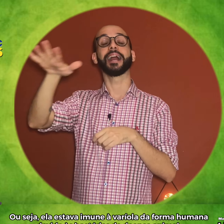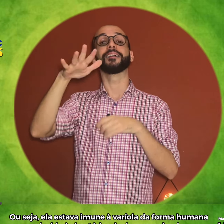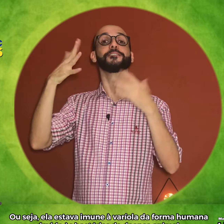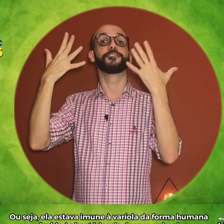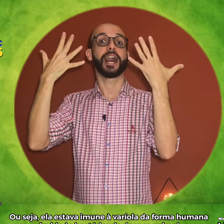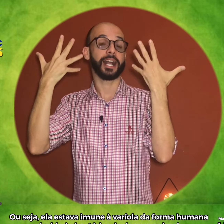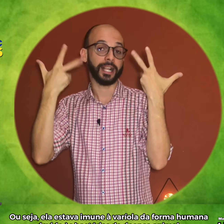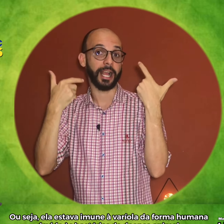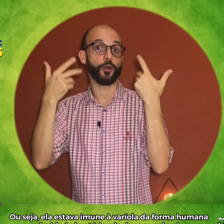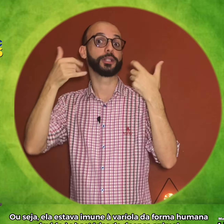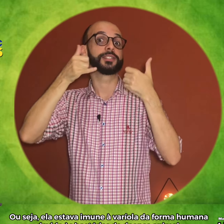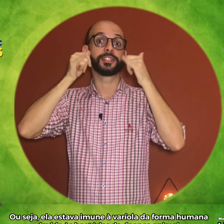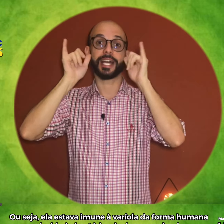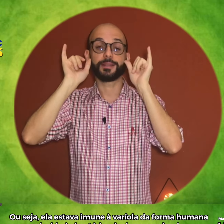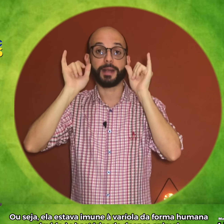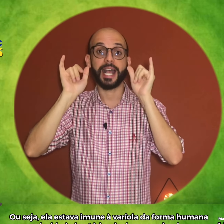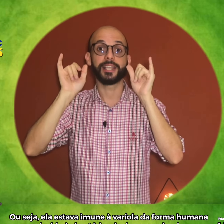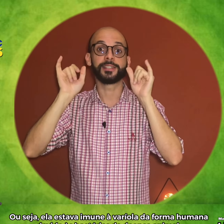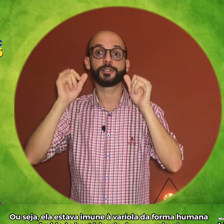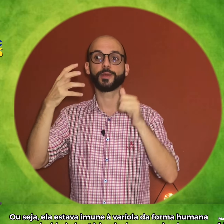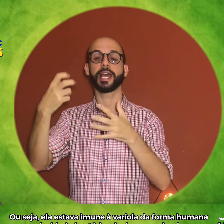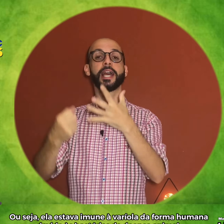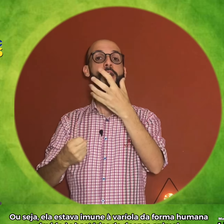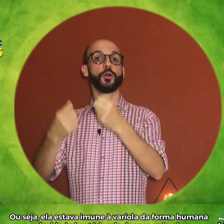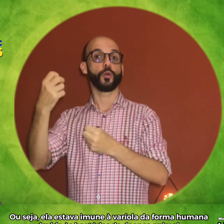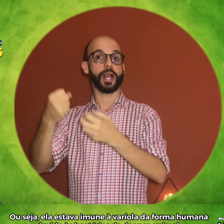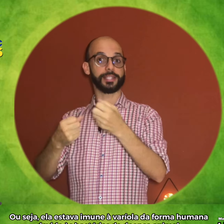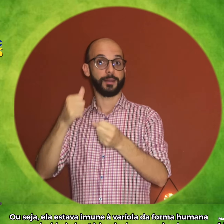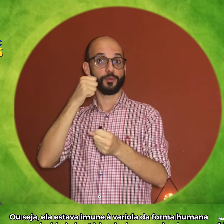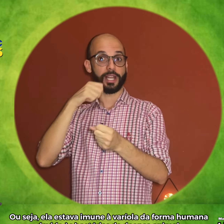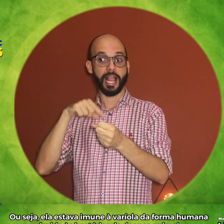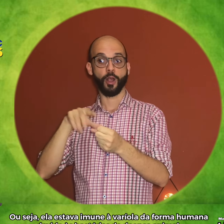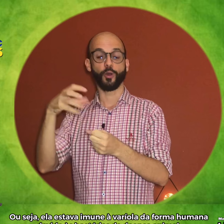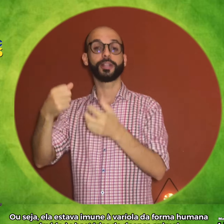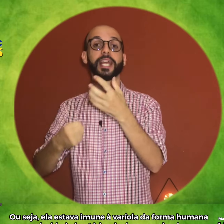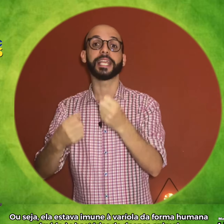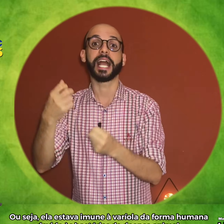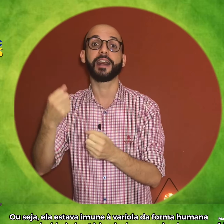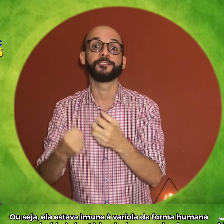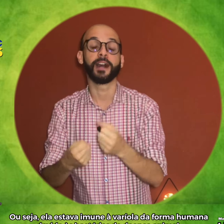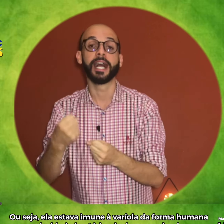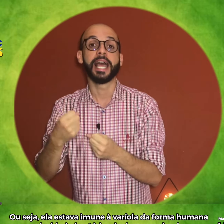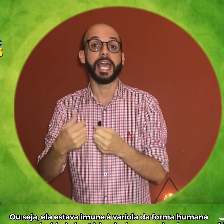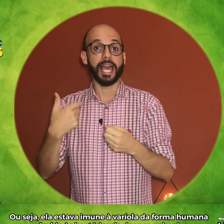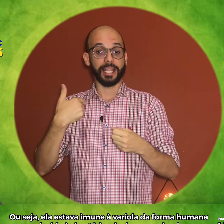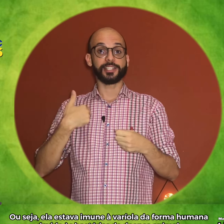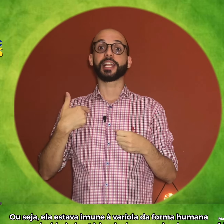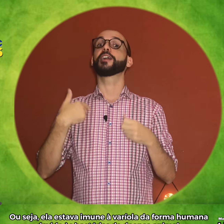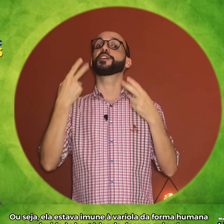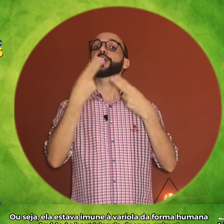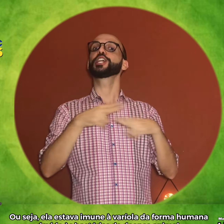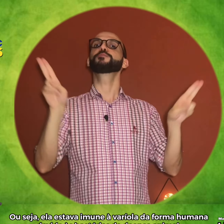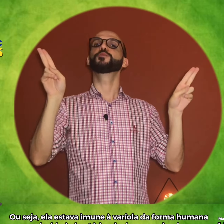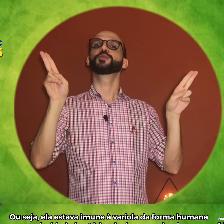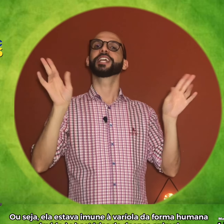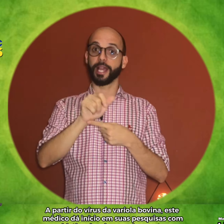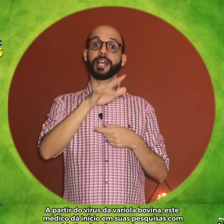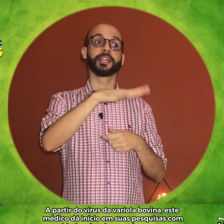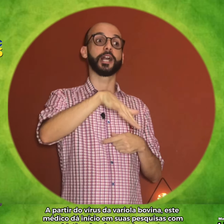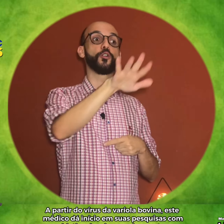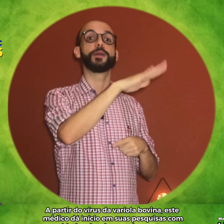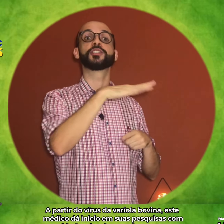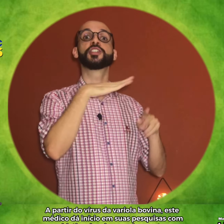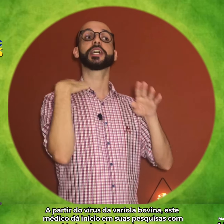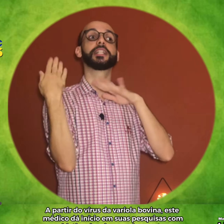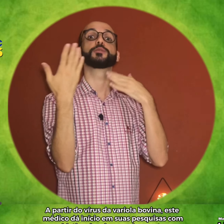da vaca, ou desses animais, não é? Mas a mulher ordenhava, ela estava imune, não